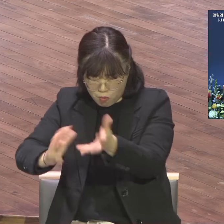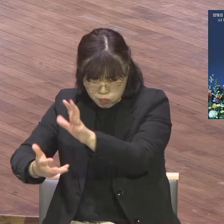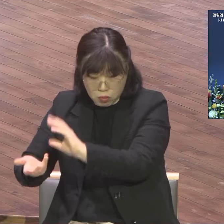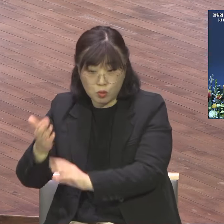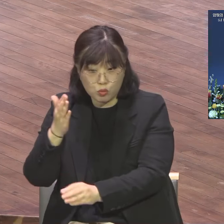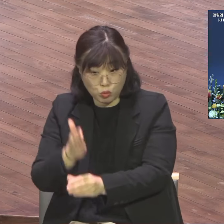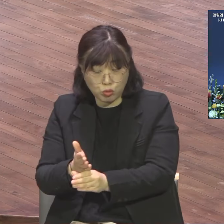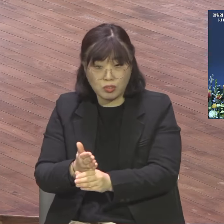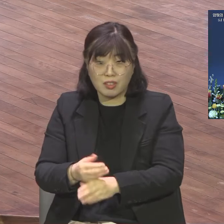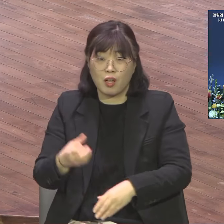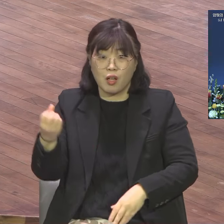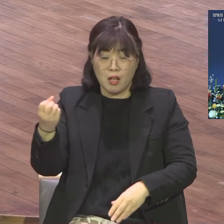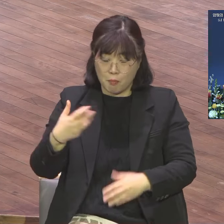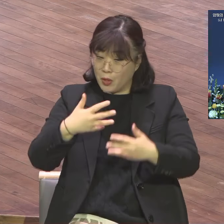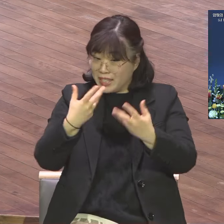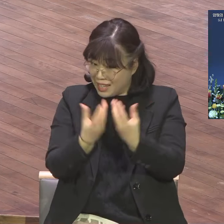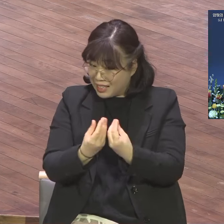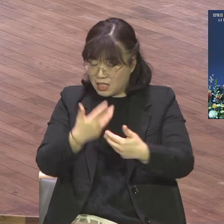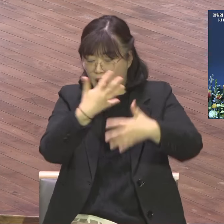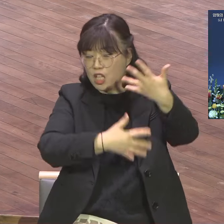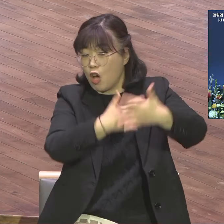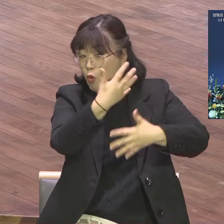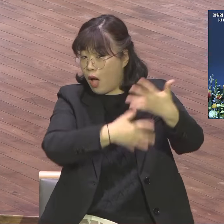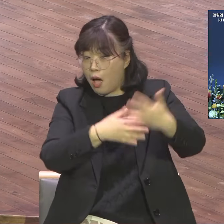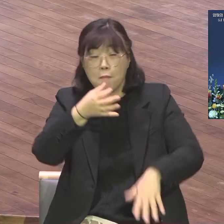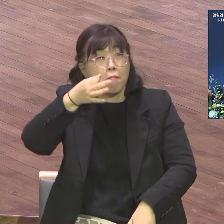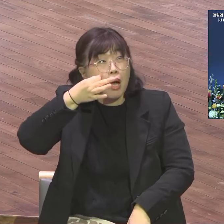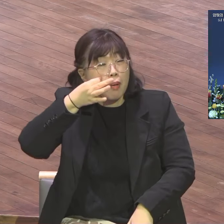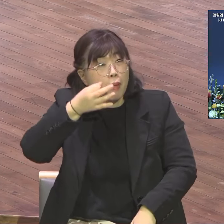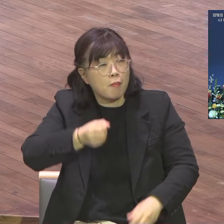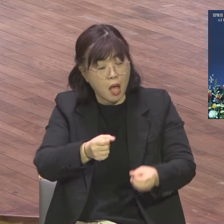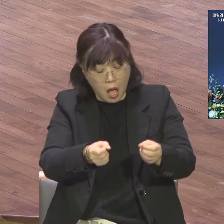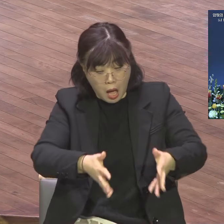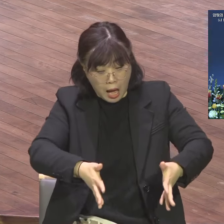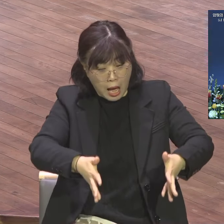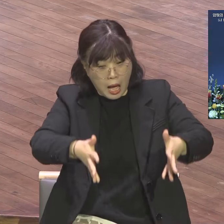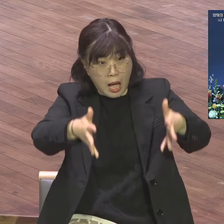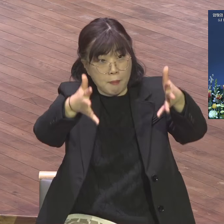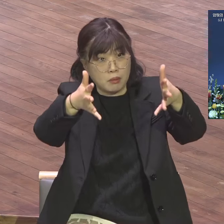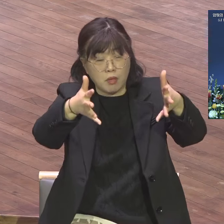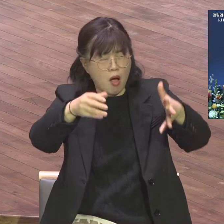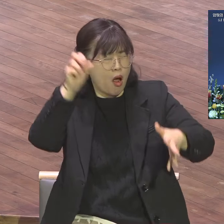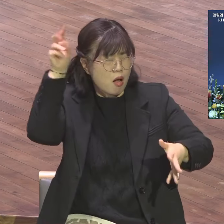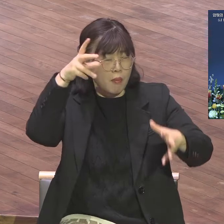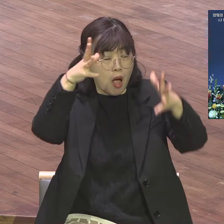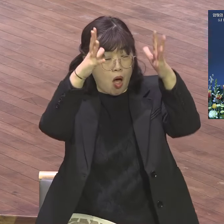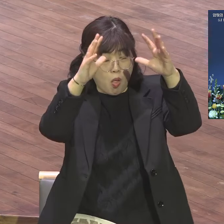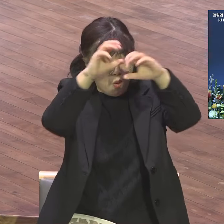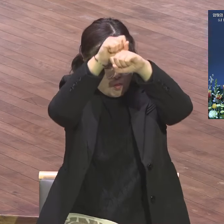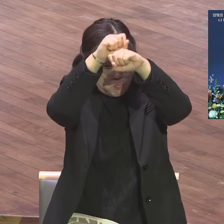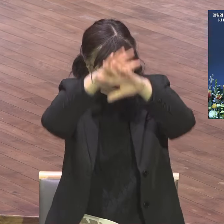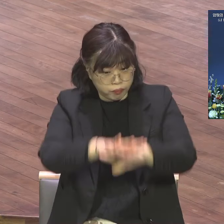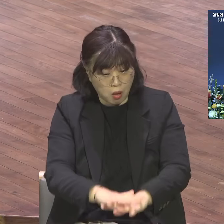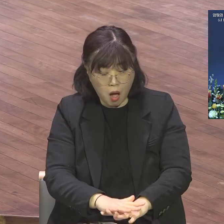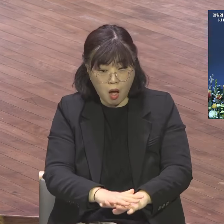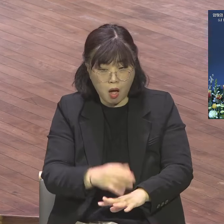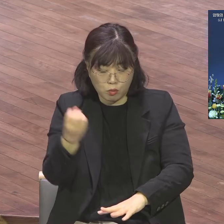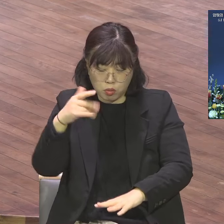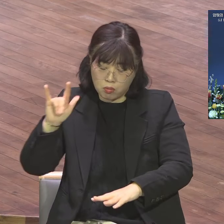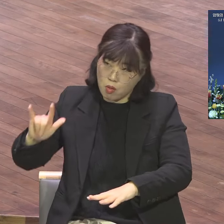다 그래픽을 장난치는 거예요. 전부 AI가 하는 거예요. 다 속인다고 다 속여. 막 비행기